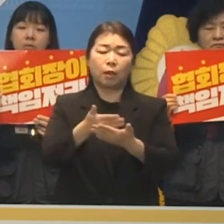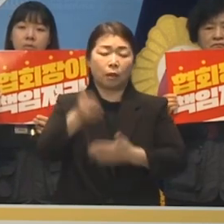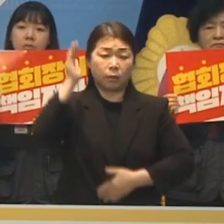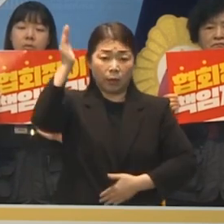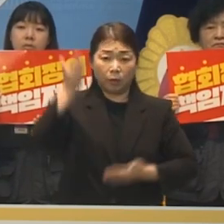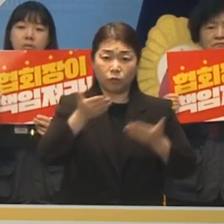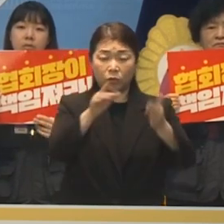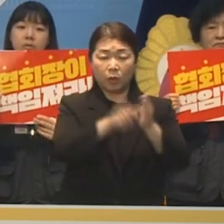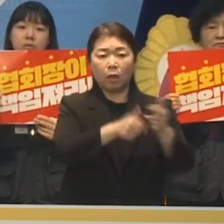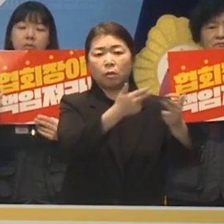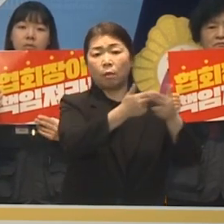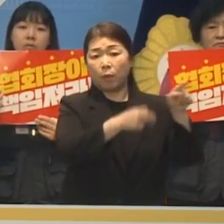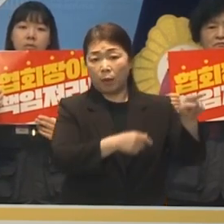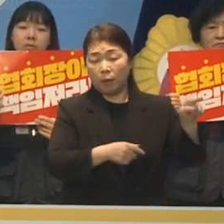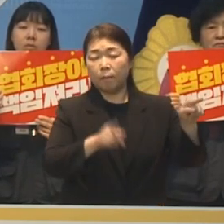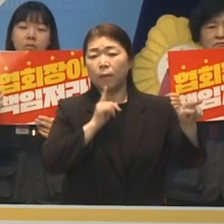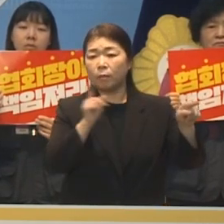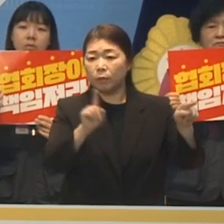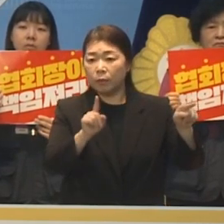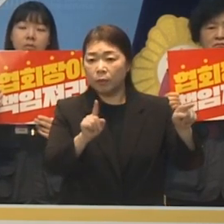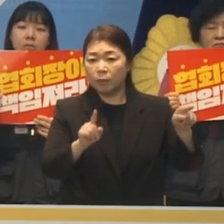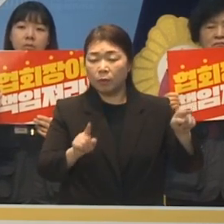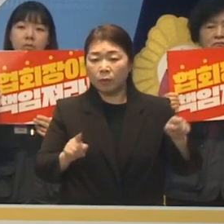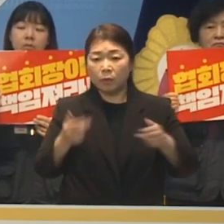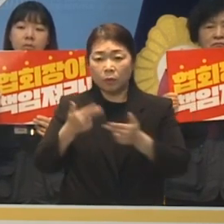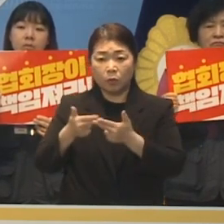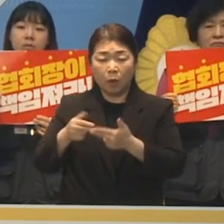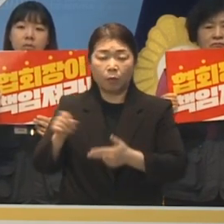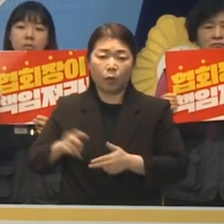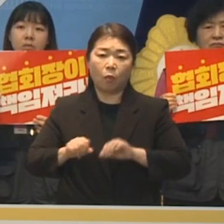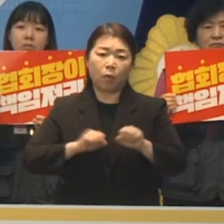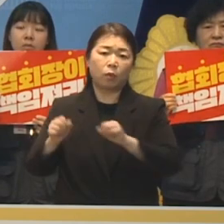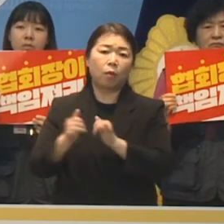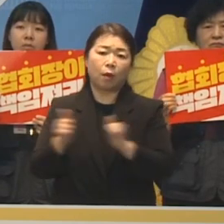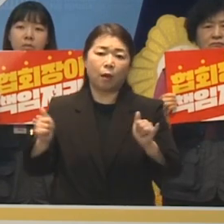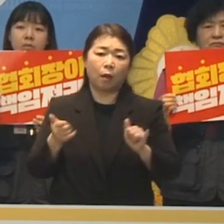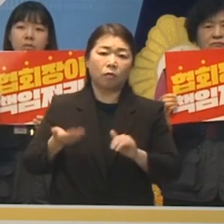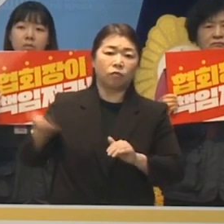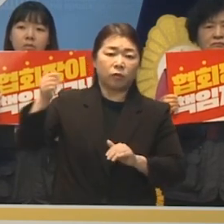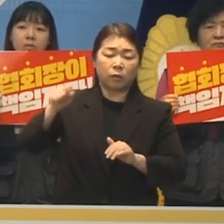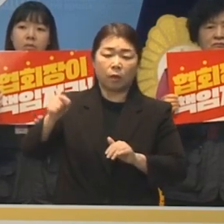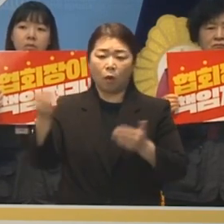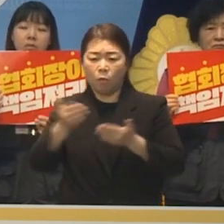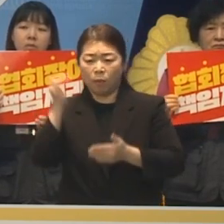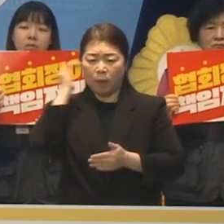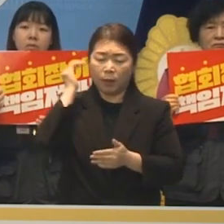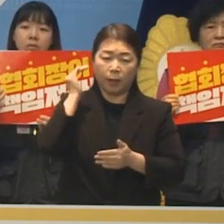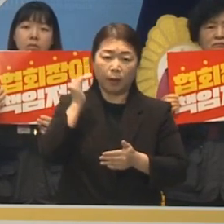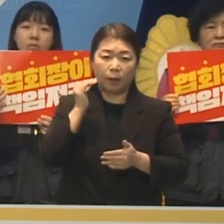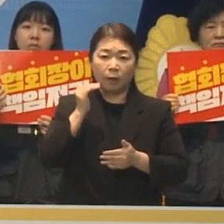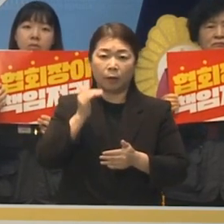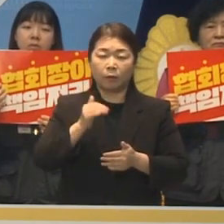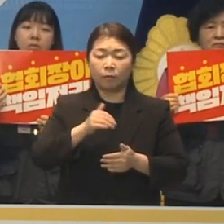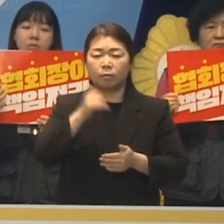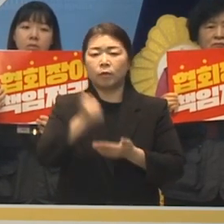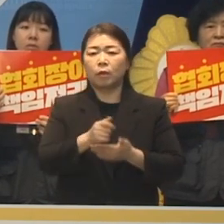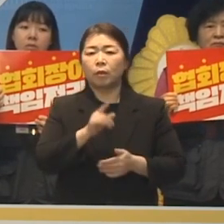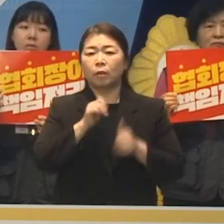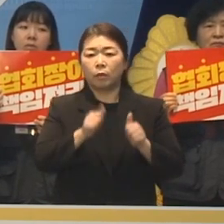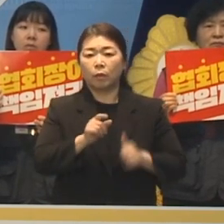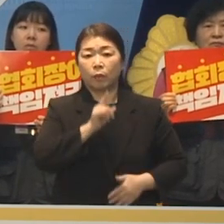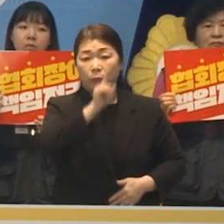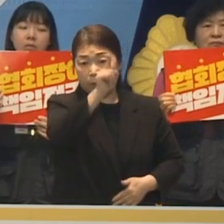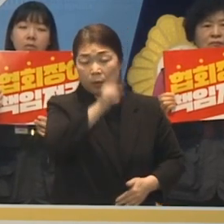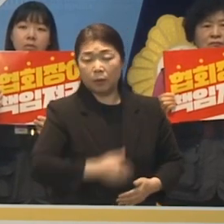외침에 협회는 우리 조합원과 상급단체 활동가를 상대로 업무 방해 가처분을 신청하고